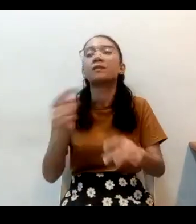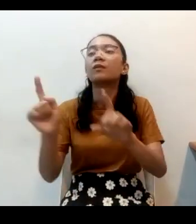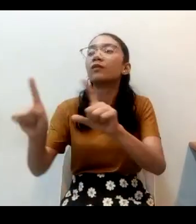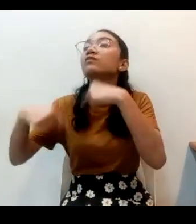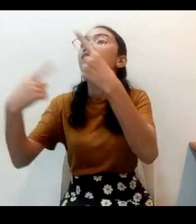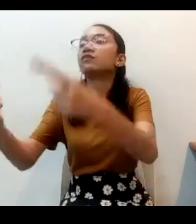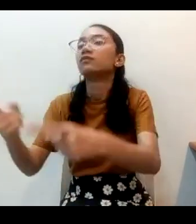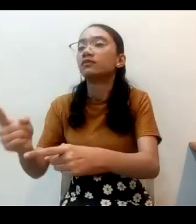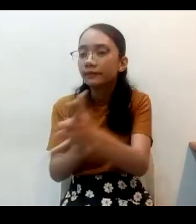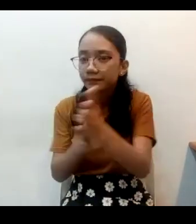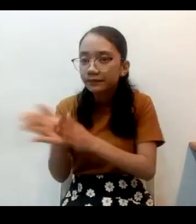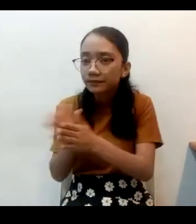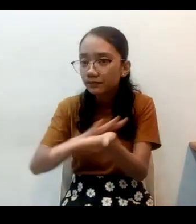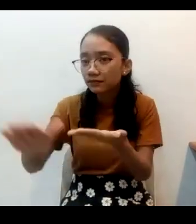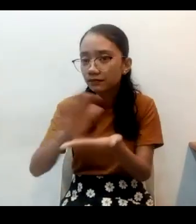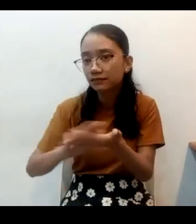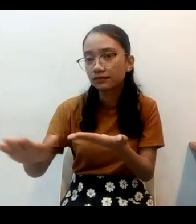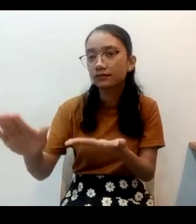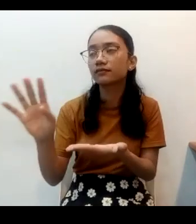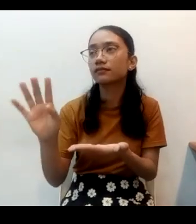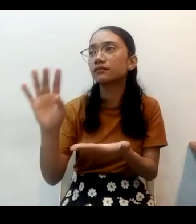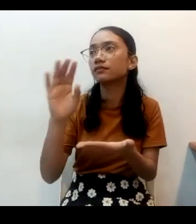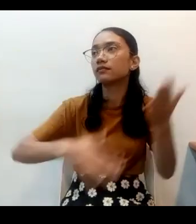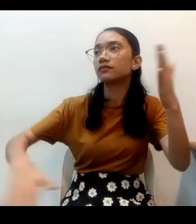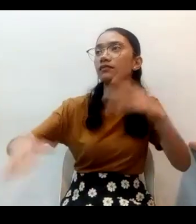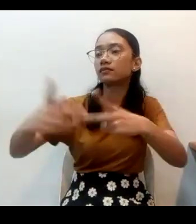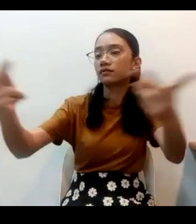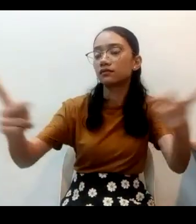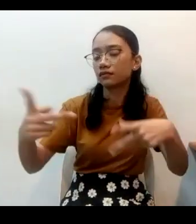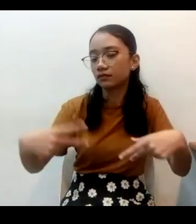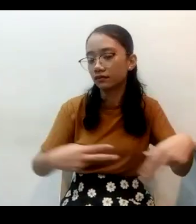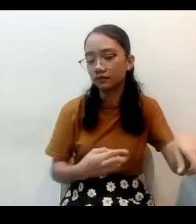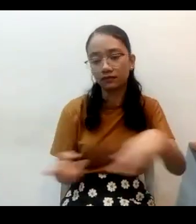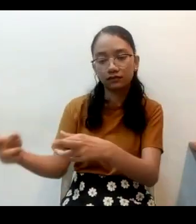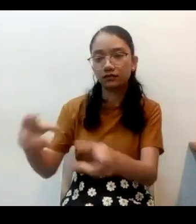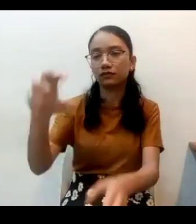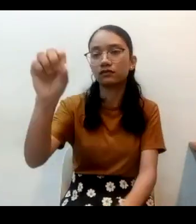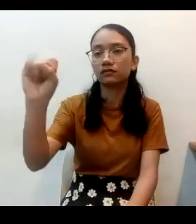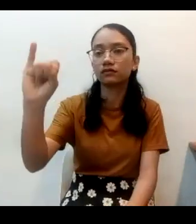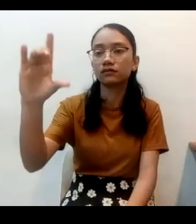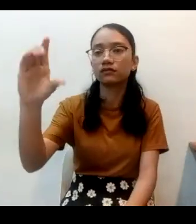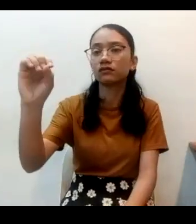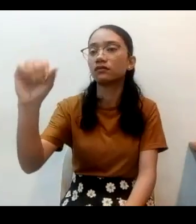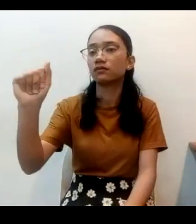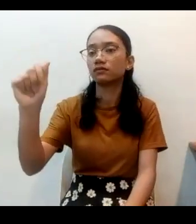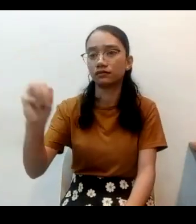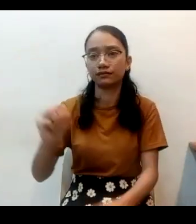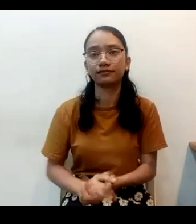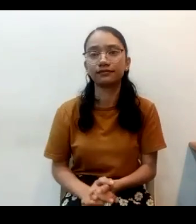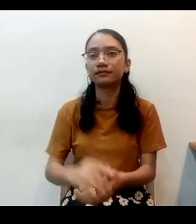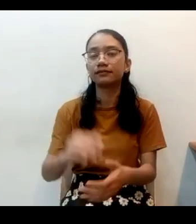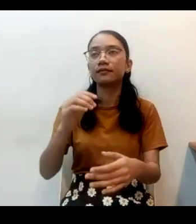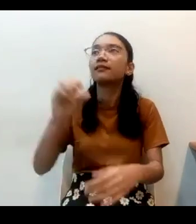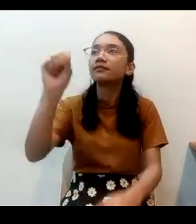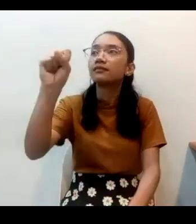Umayo ka, magugas ka sa imbakan ng tubig ng Siloam. The meaning of Siloam is sent. Kaya ibig sabihin po ng Siloam ay